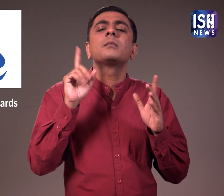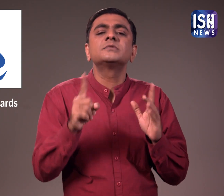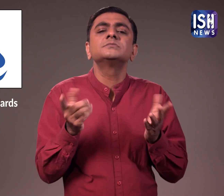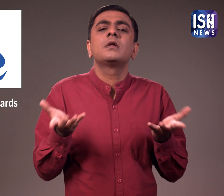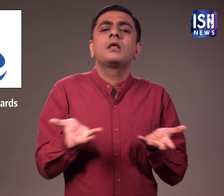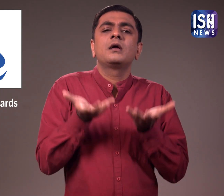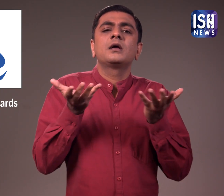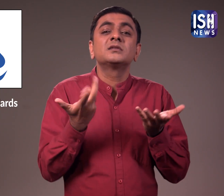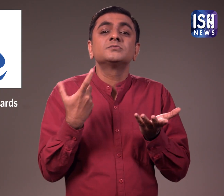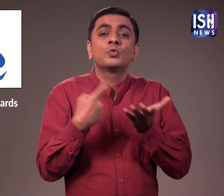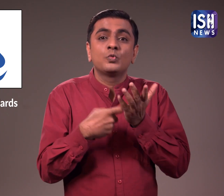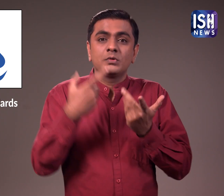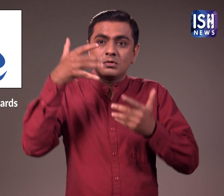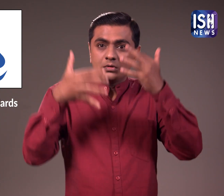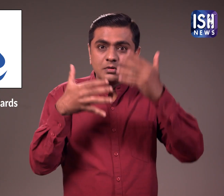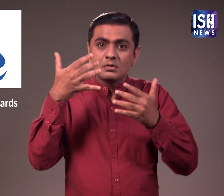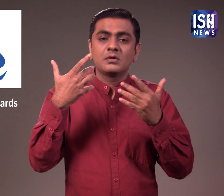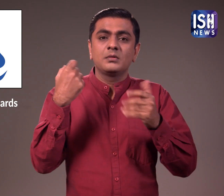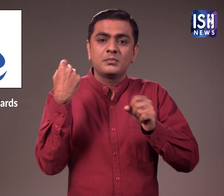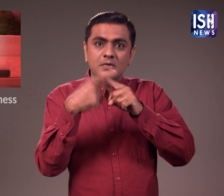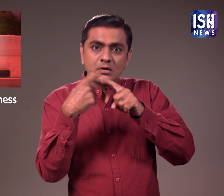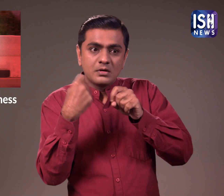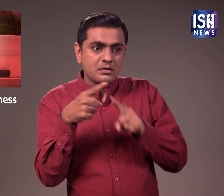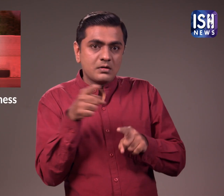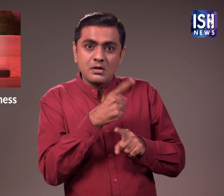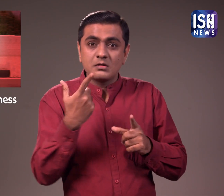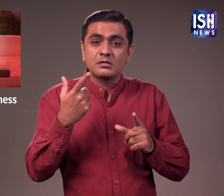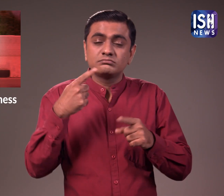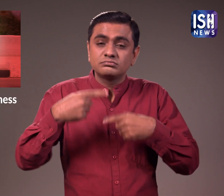एक बार जब नियम B.I.S. वारा बनाया जाएगा और लागू किया जाएगा